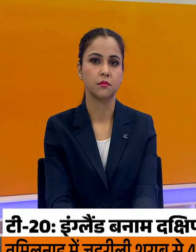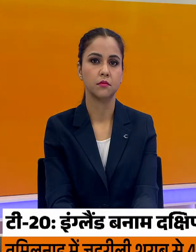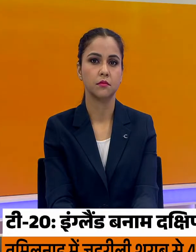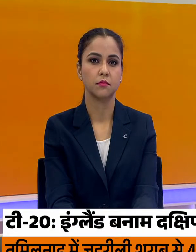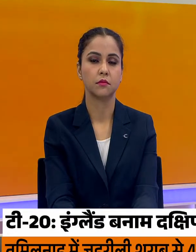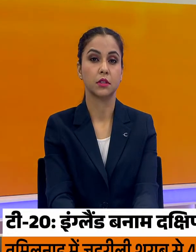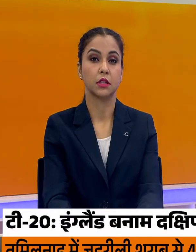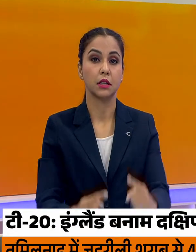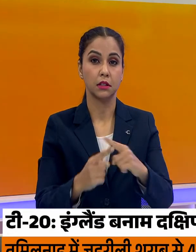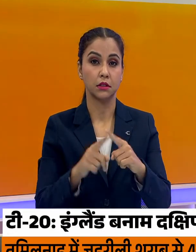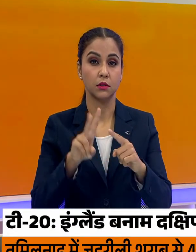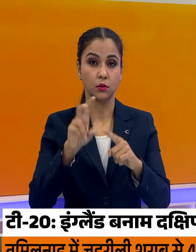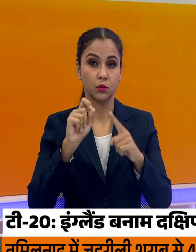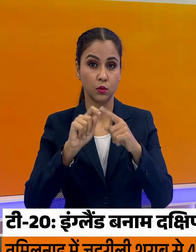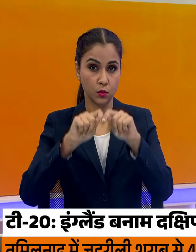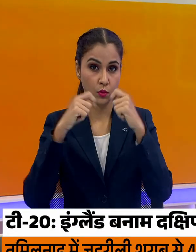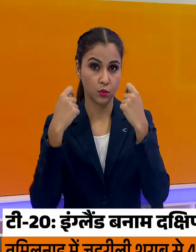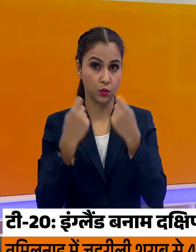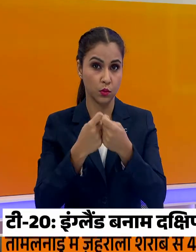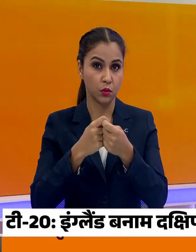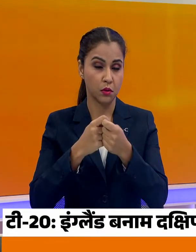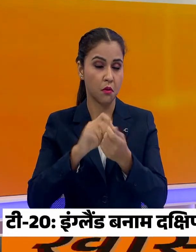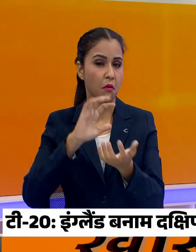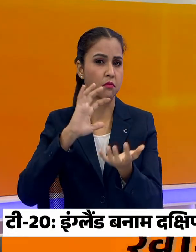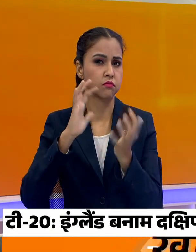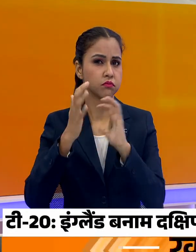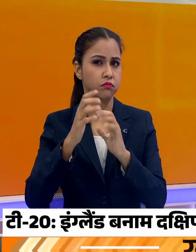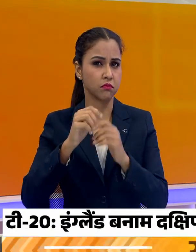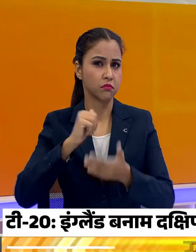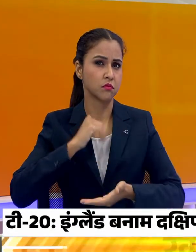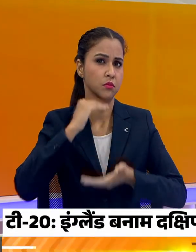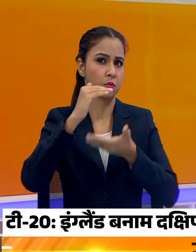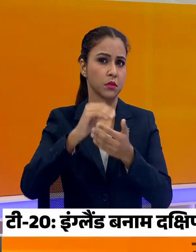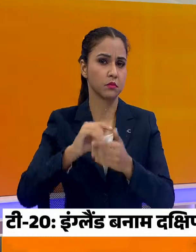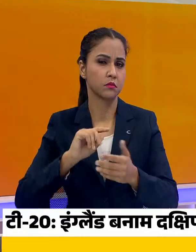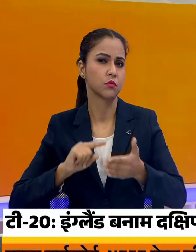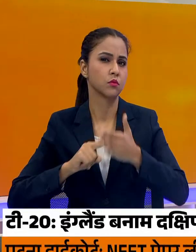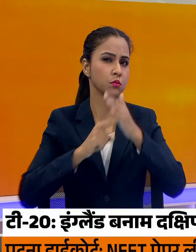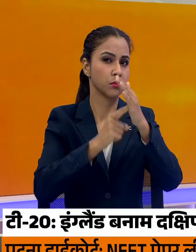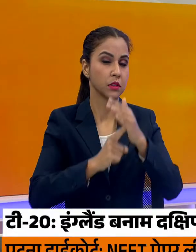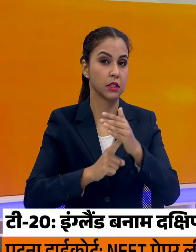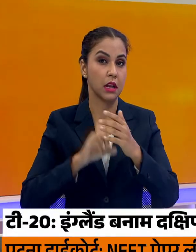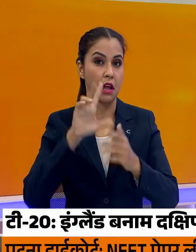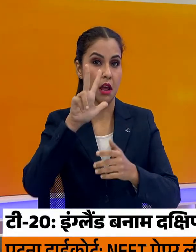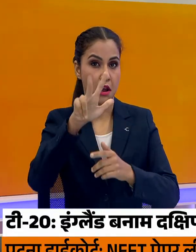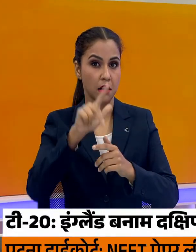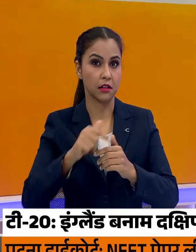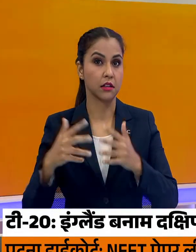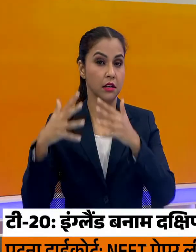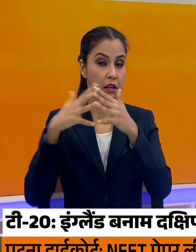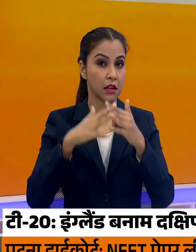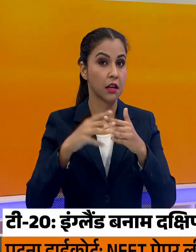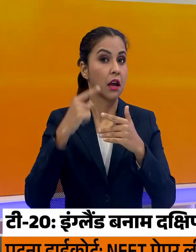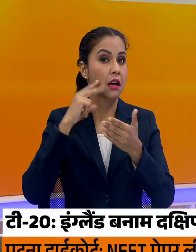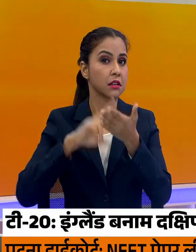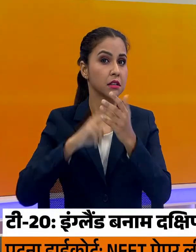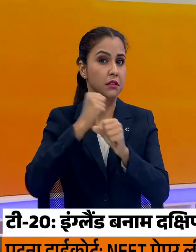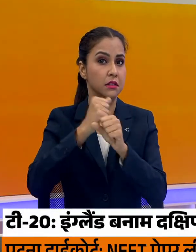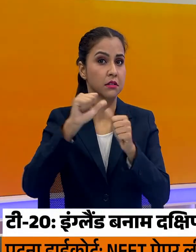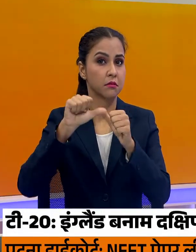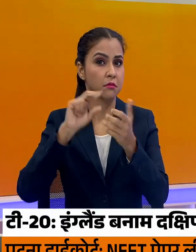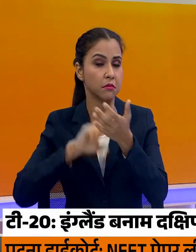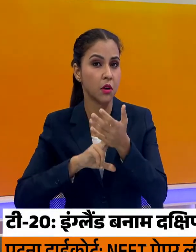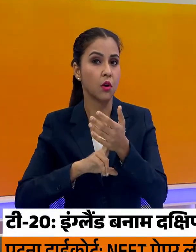और T20 क्रिकेट विश्व कप में के सुपर 8 में इंग्लैंड और दक्षिण अफ्रीका होंगे आमने